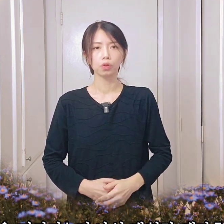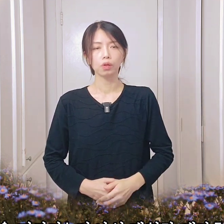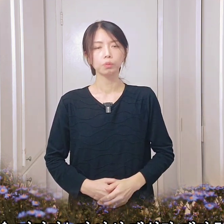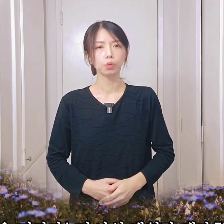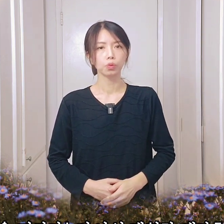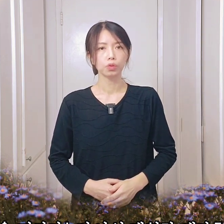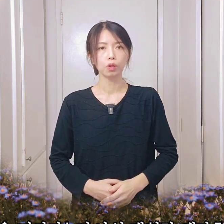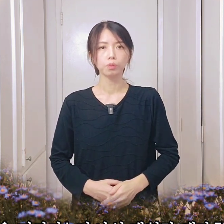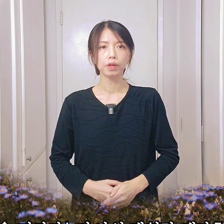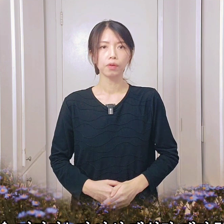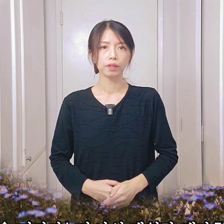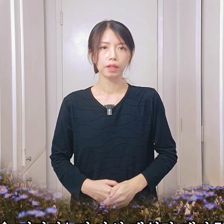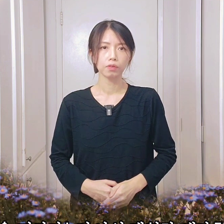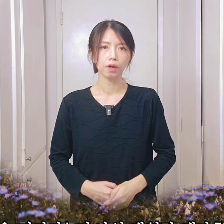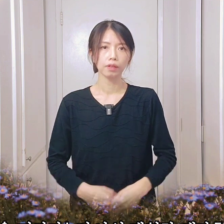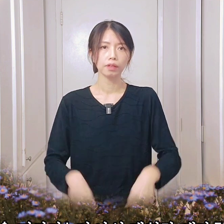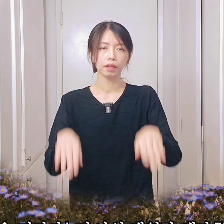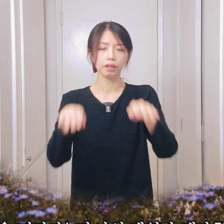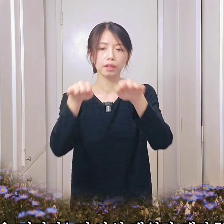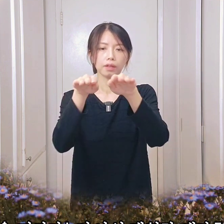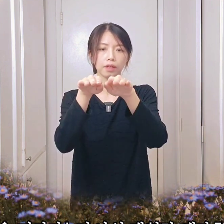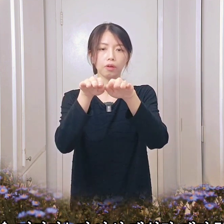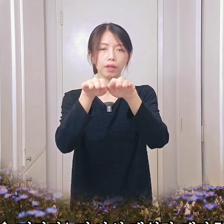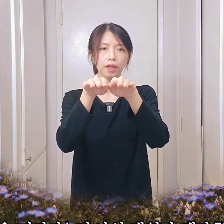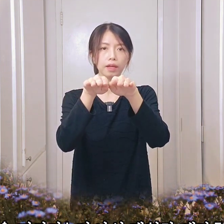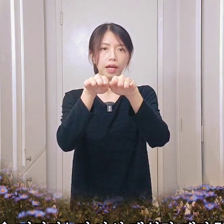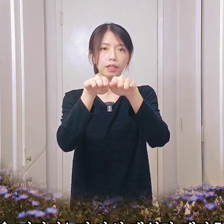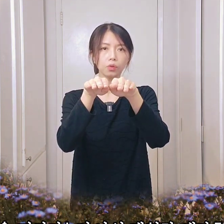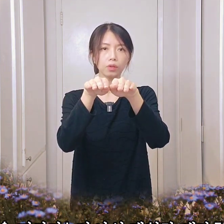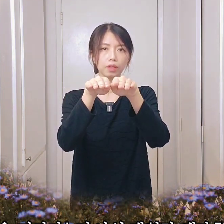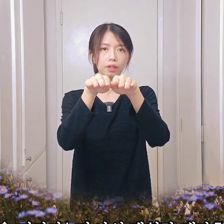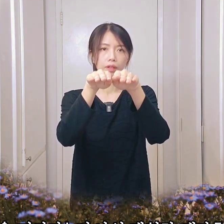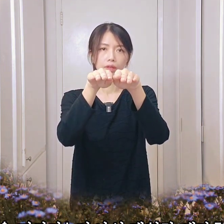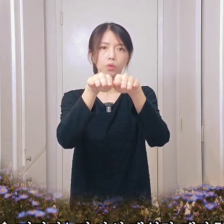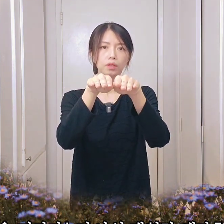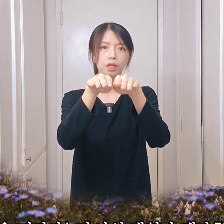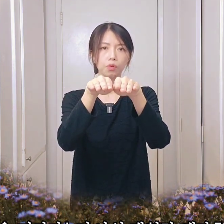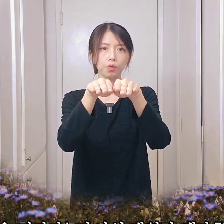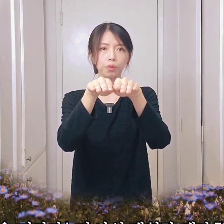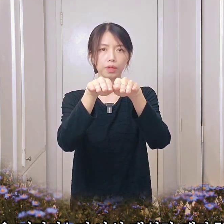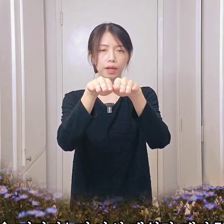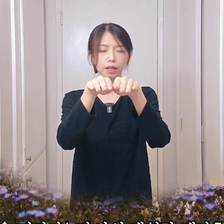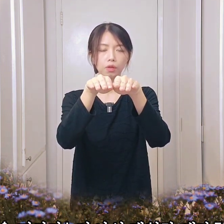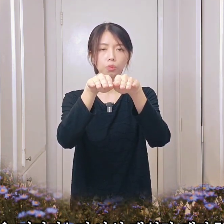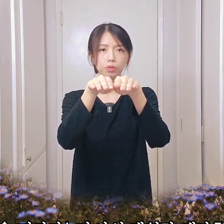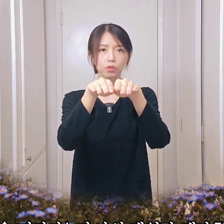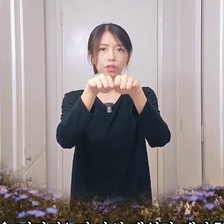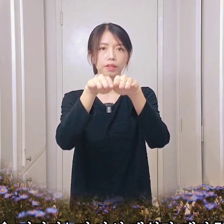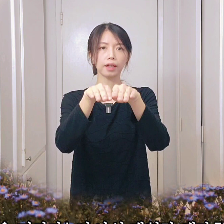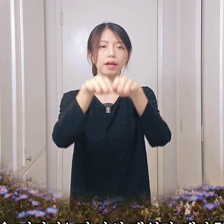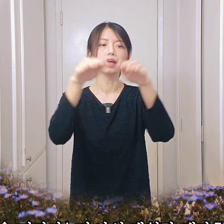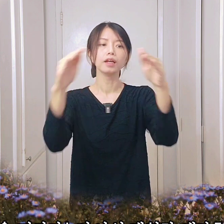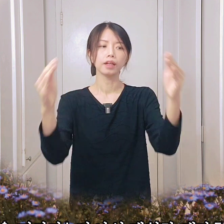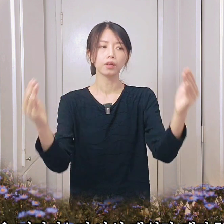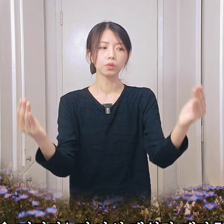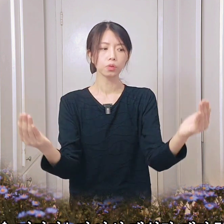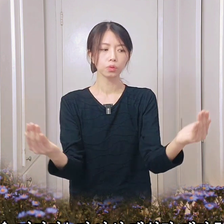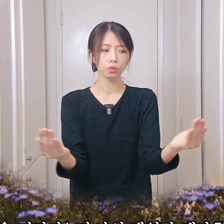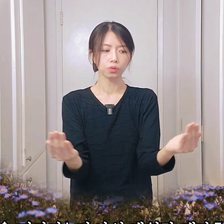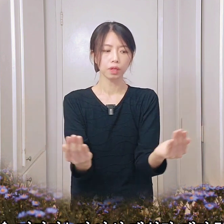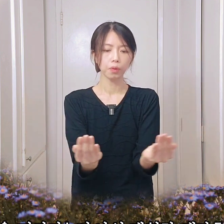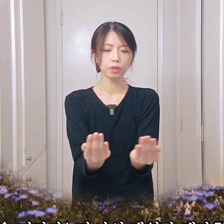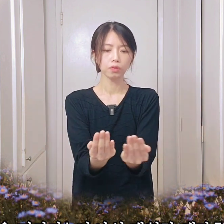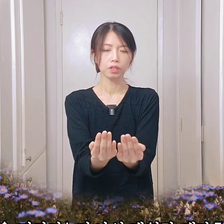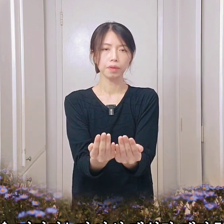모두, 전부라고 하는 뜻의 수어는 이렇게 양손을 손등이 위로 보이게 서로 붙여주셨다가